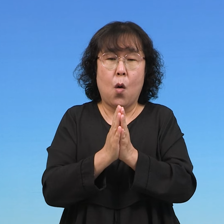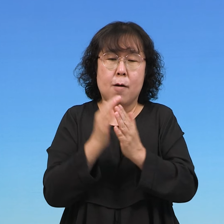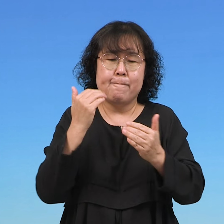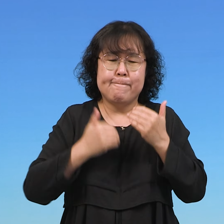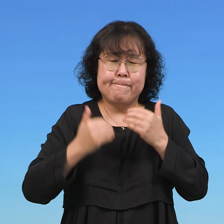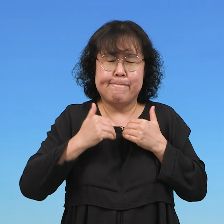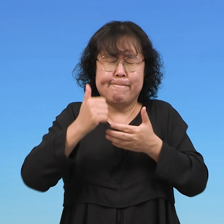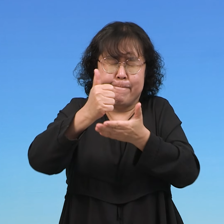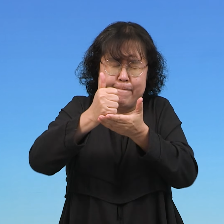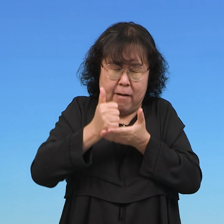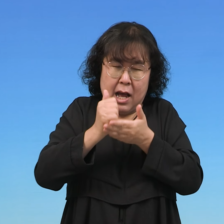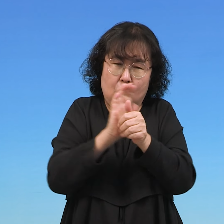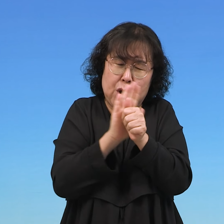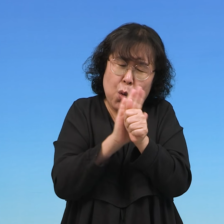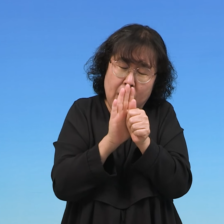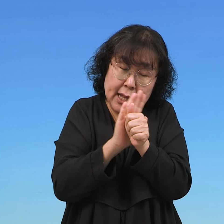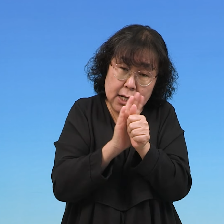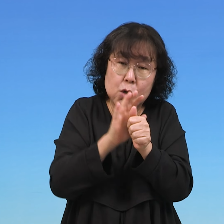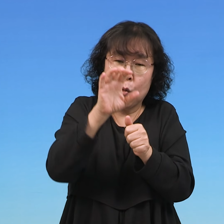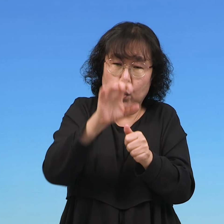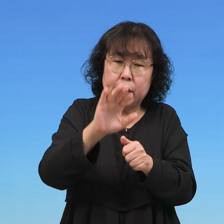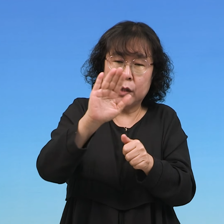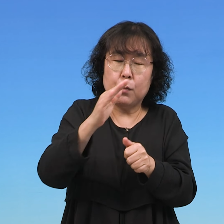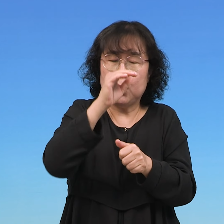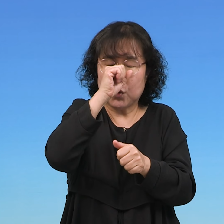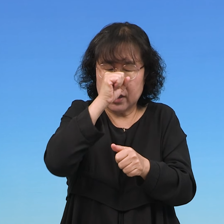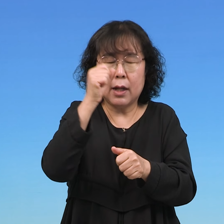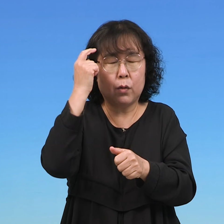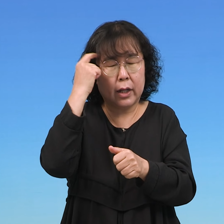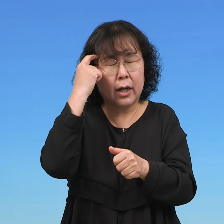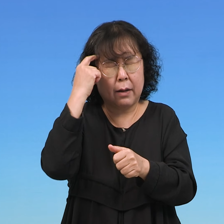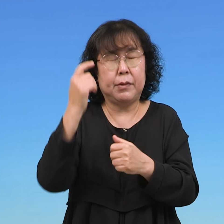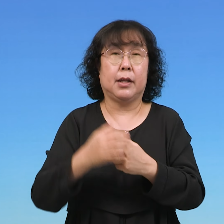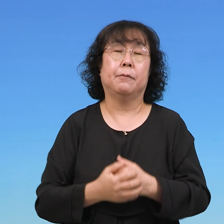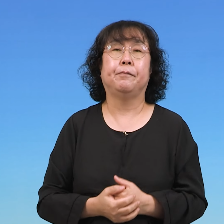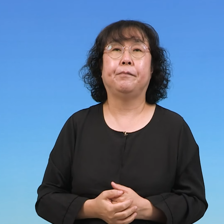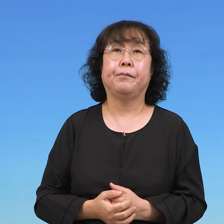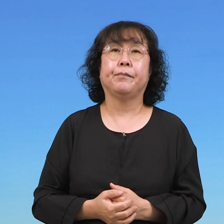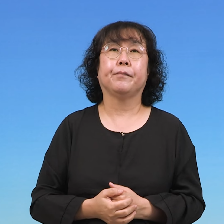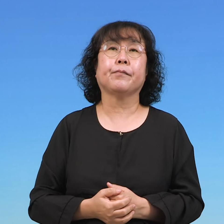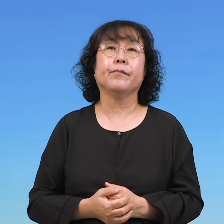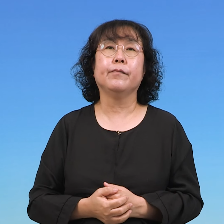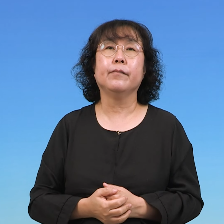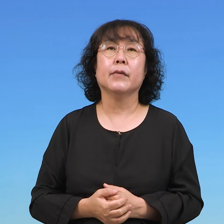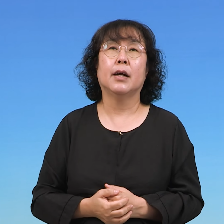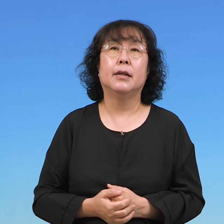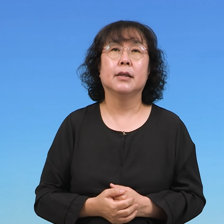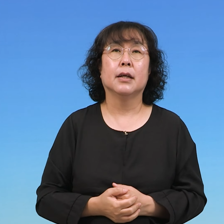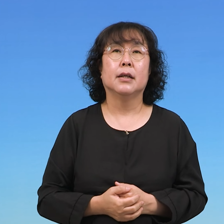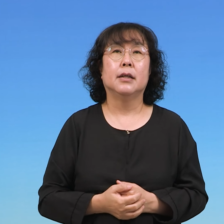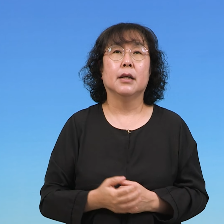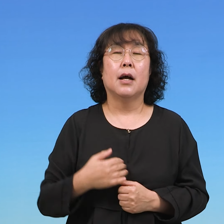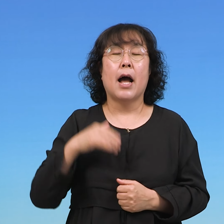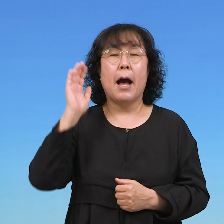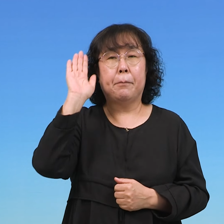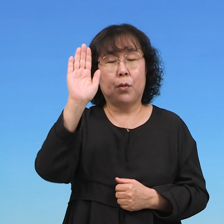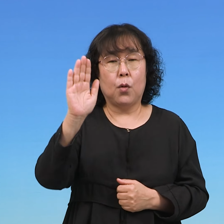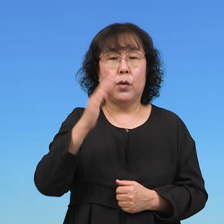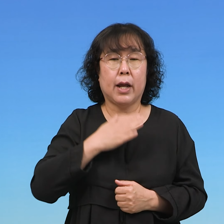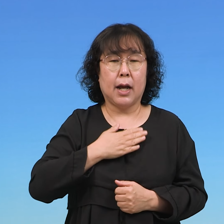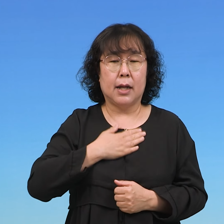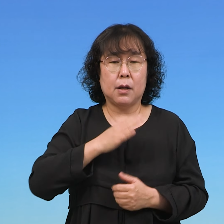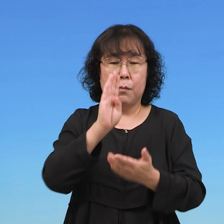되면 좋겠다. 그래서 저는 지금 이제 2기 사역을 시작하면서 하나님, 정말 제가